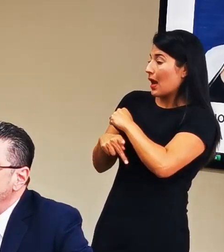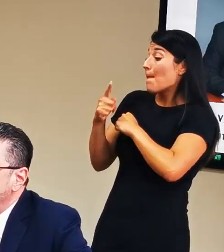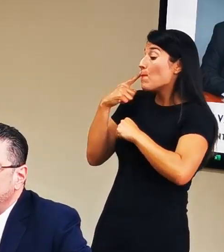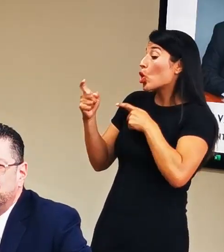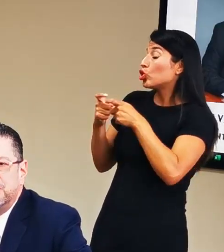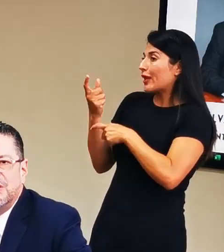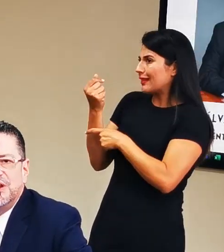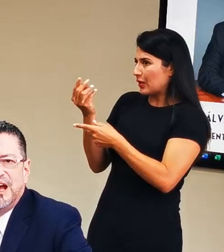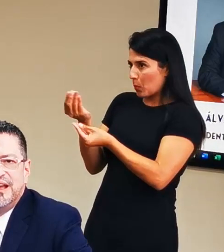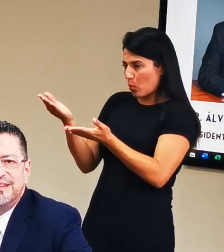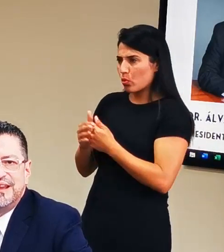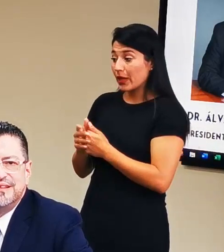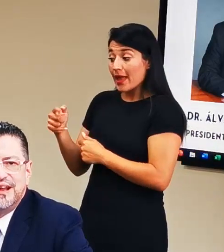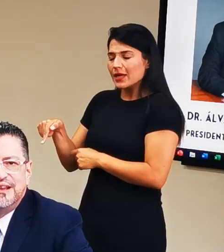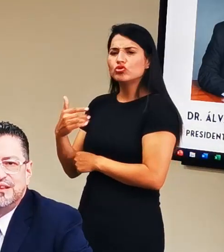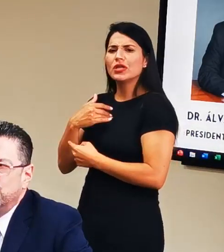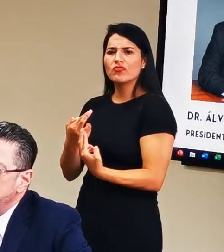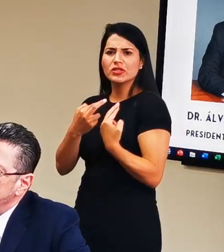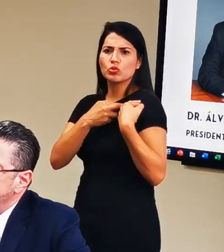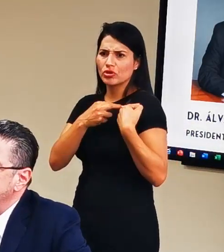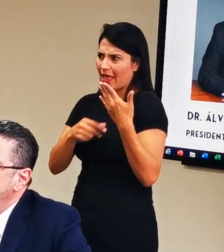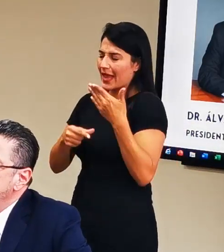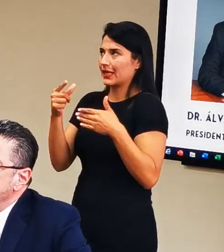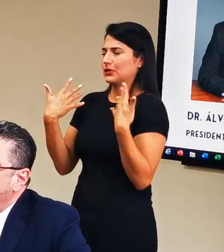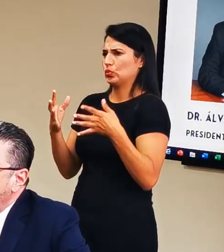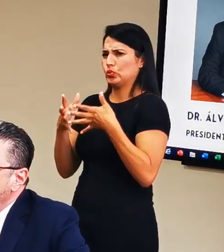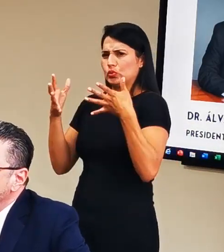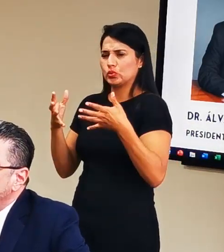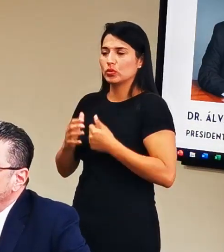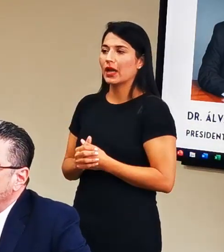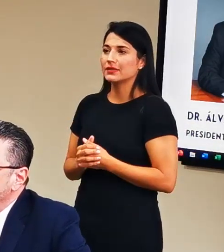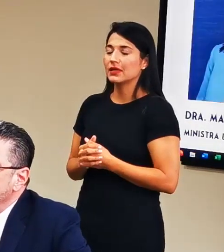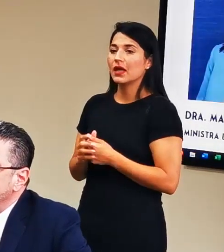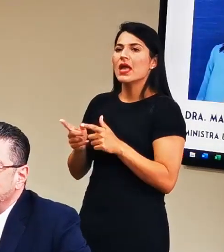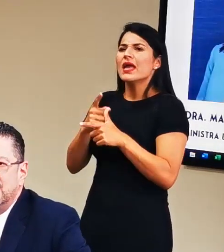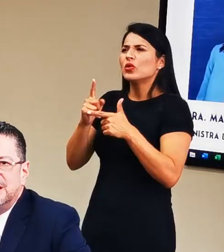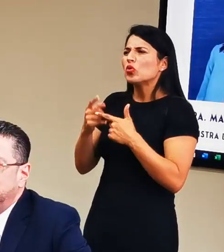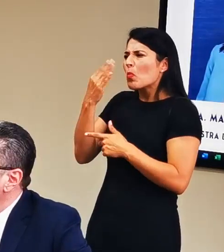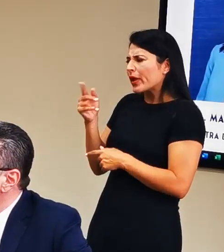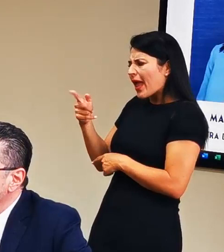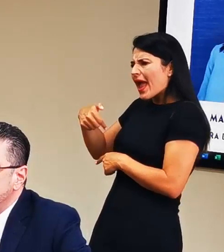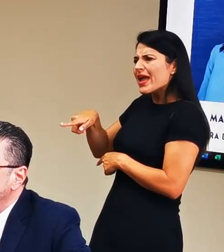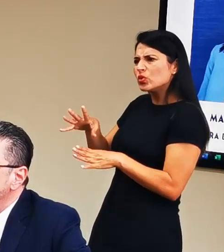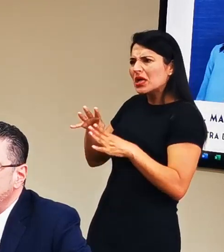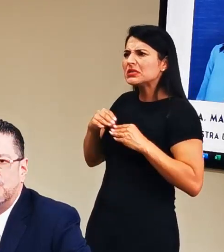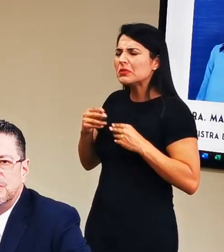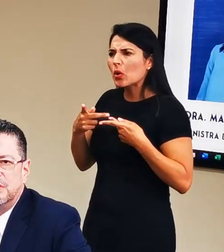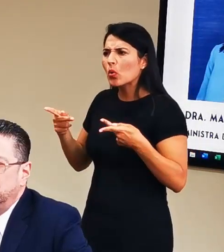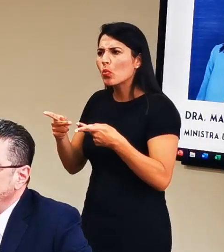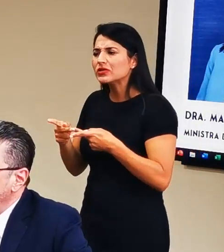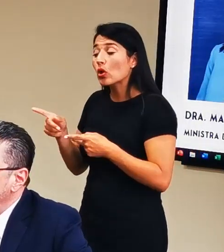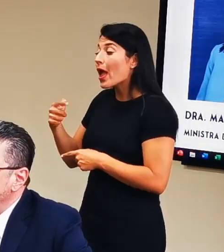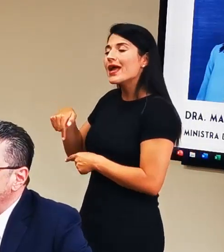públicos. Tiene responsabilidades gerenciales enormes. ¿Qué es lo que une a esta gente? No es el